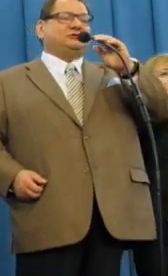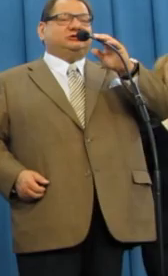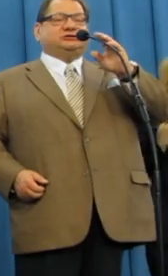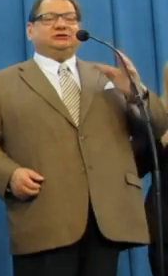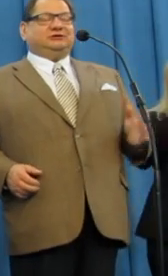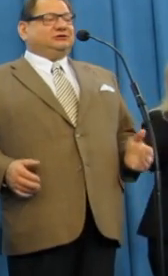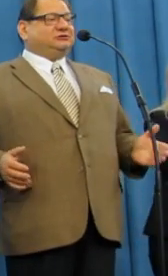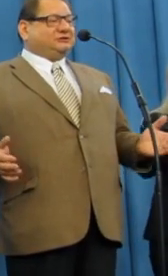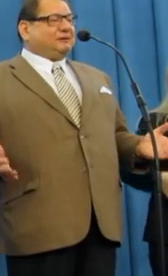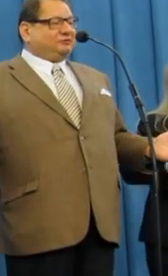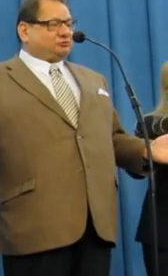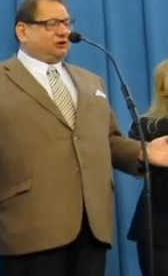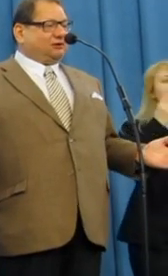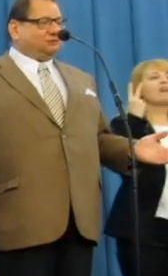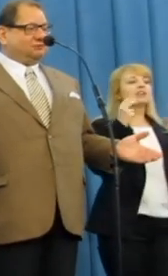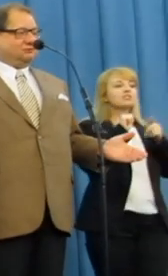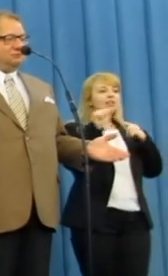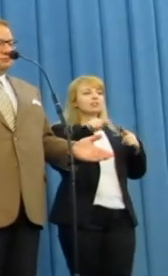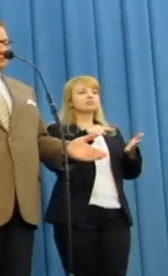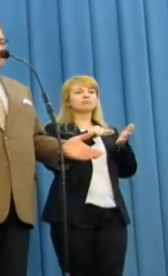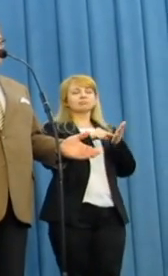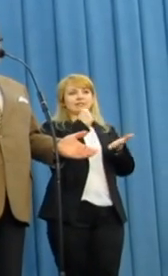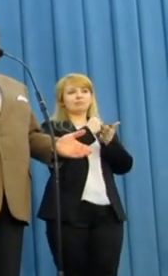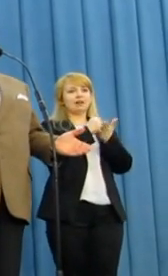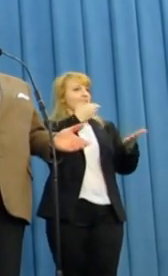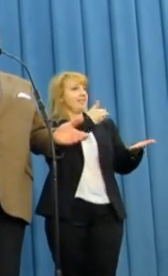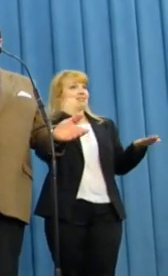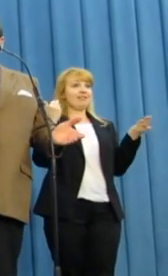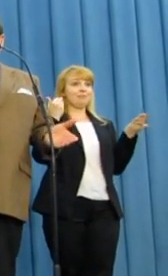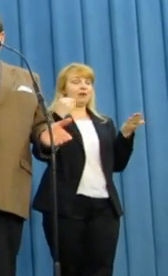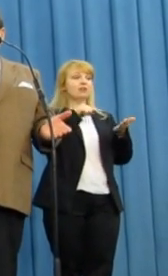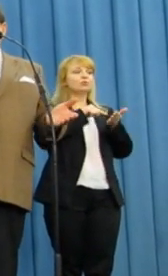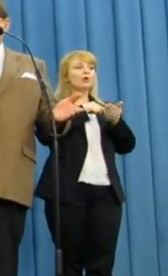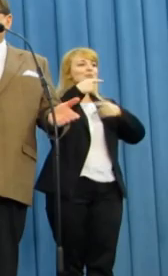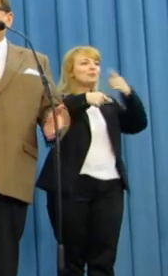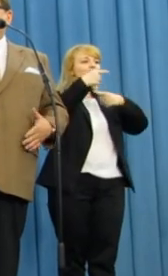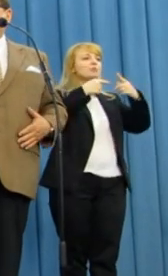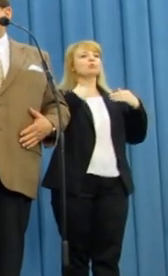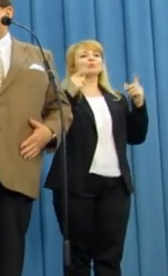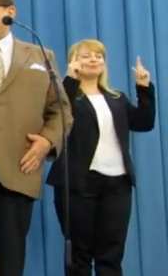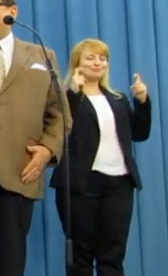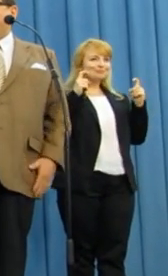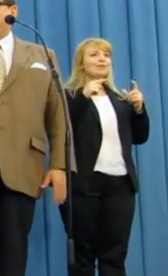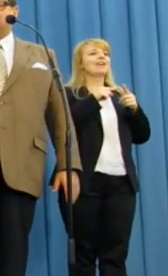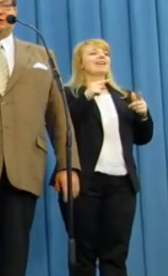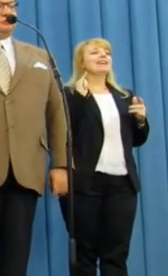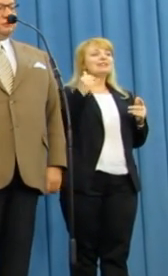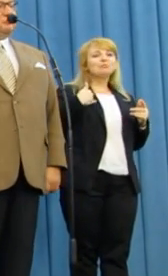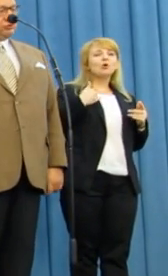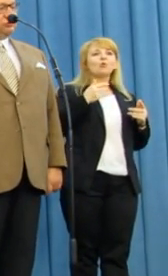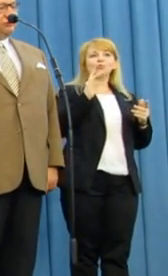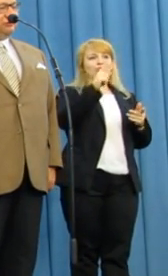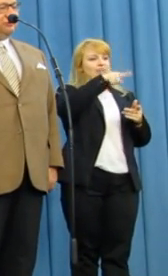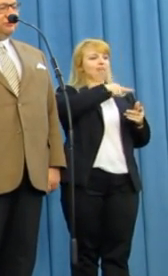jest najważniejsze, że tej sprawy już nie ma. To postępowanie, które zostało wszczęte przeciwko Andrzejowi Dołeckiemu,